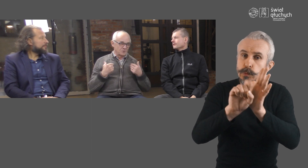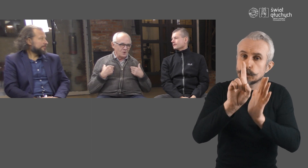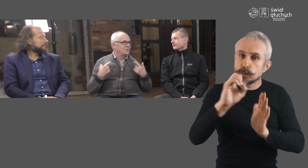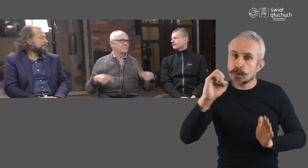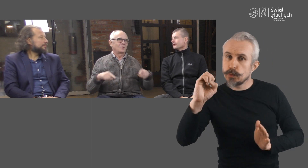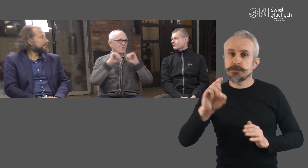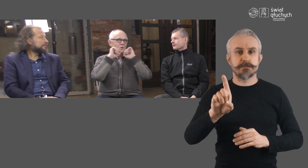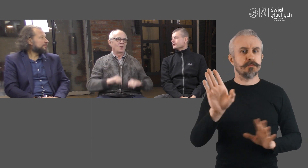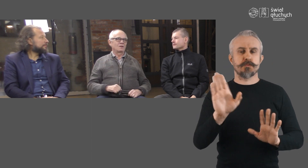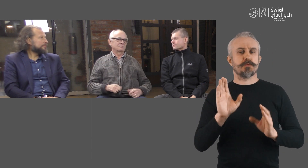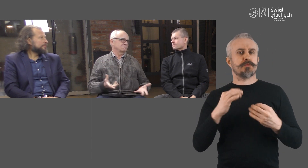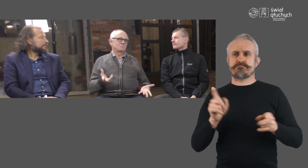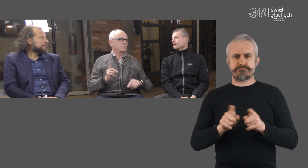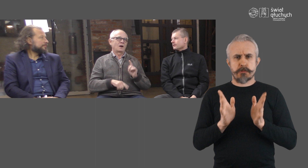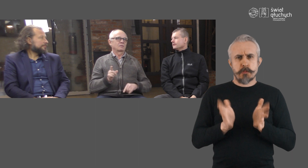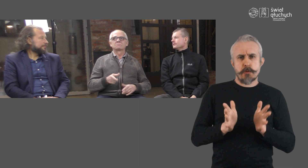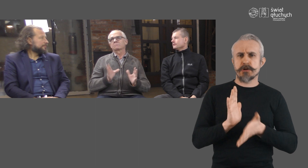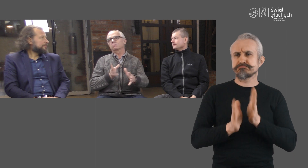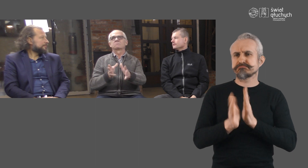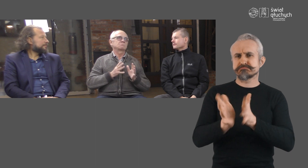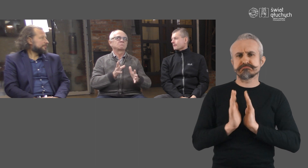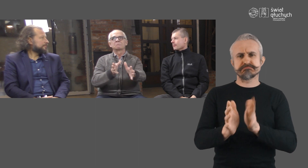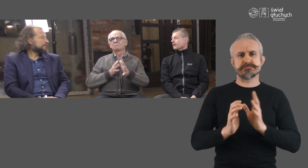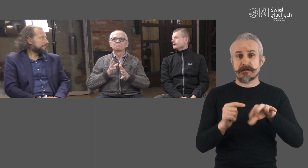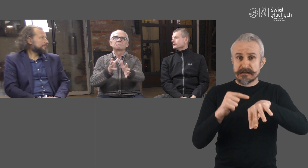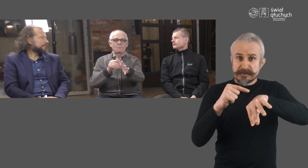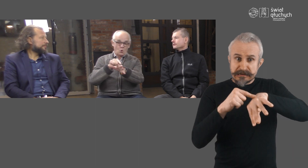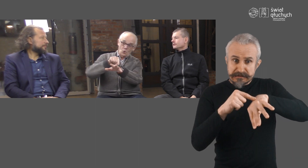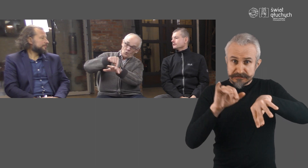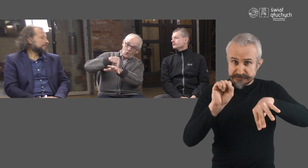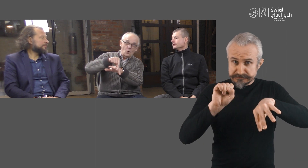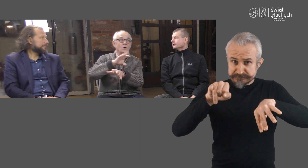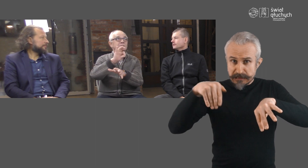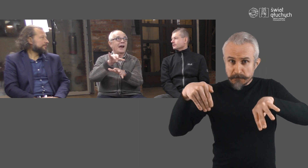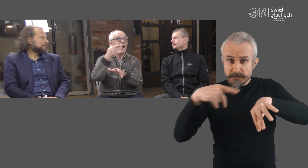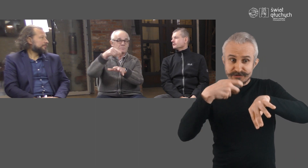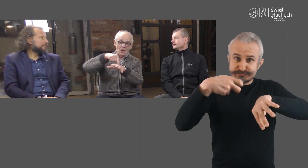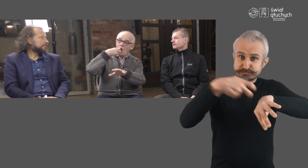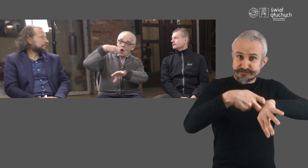I na przykład nie było coś takiego, że my coś źle migamy i tak dalej. Po prostu migaliśmy.